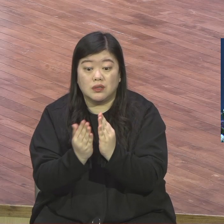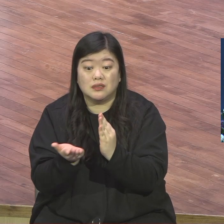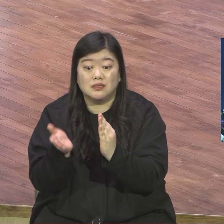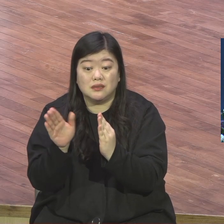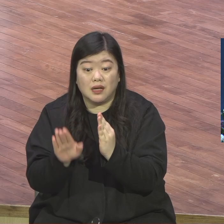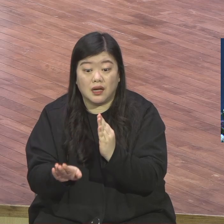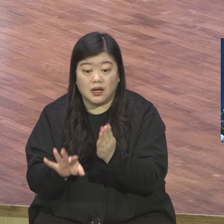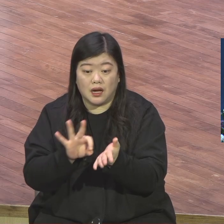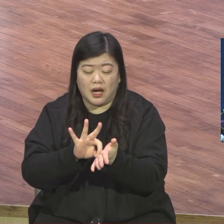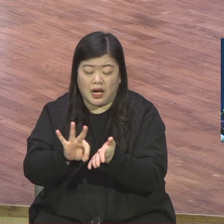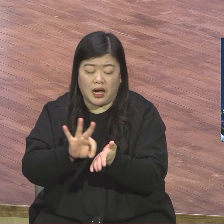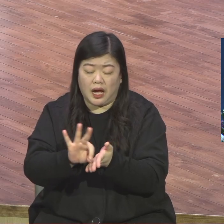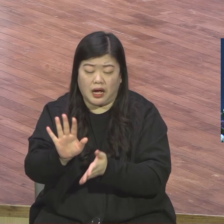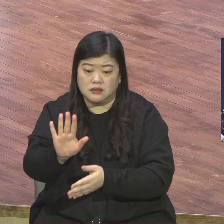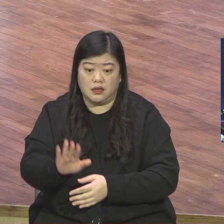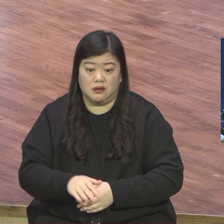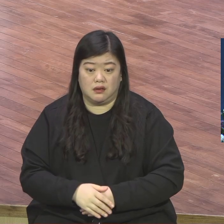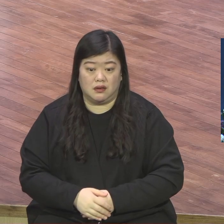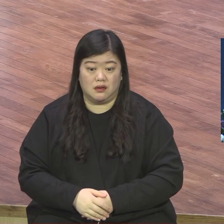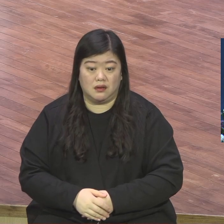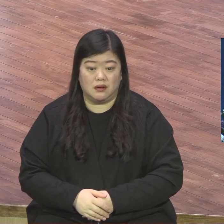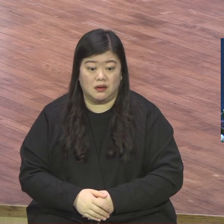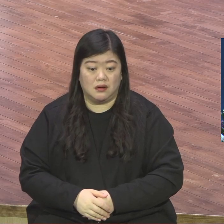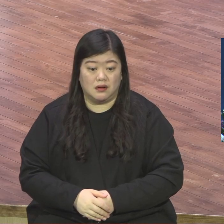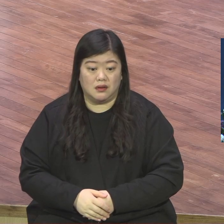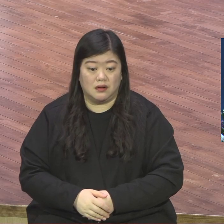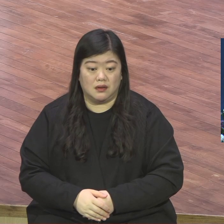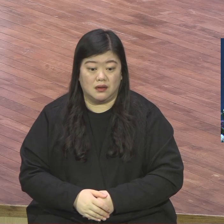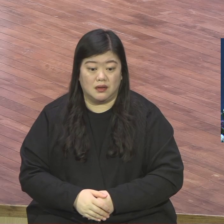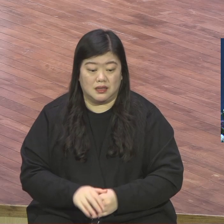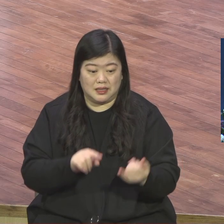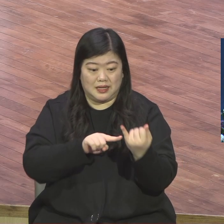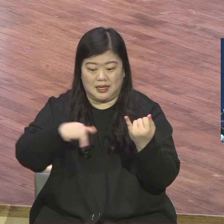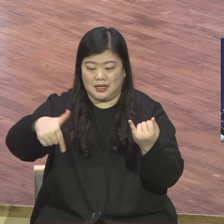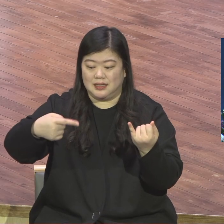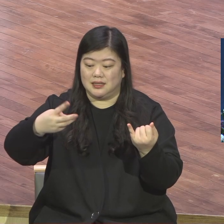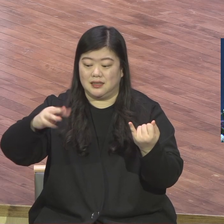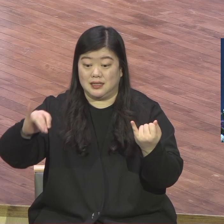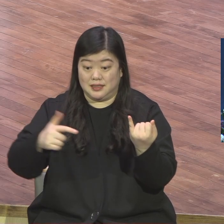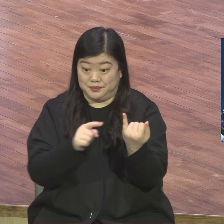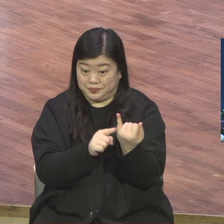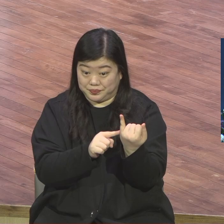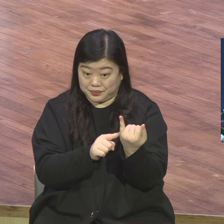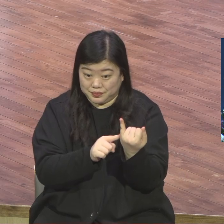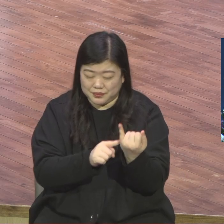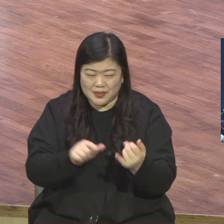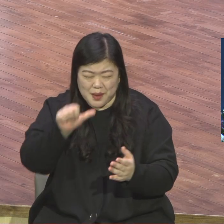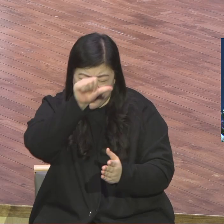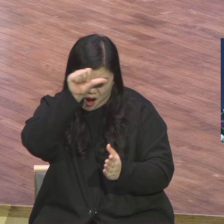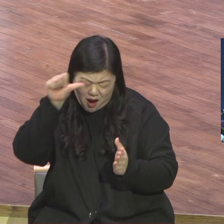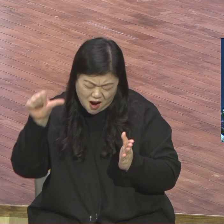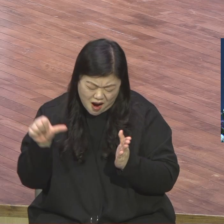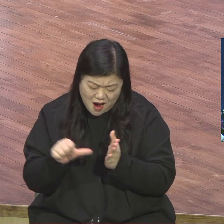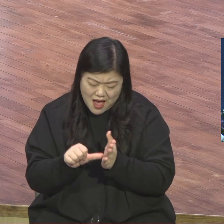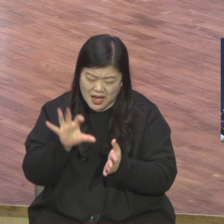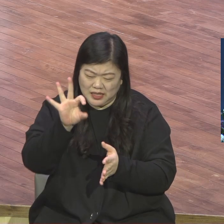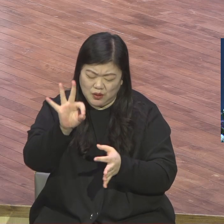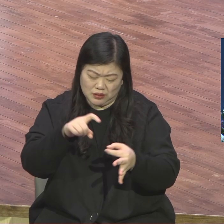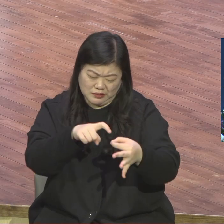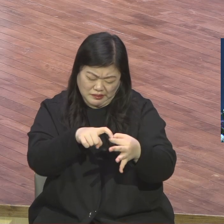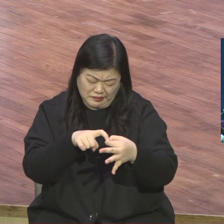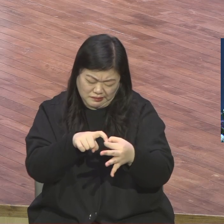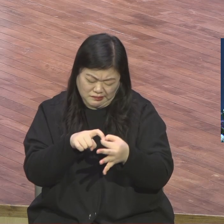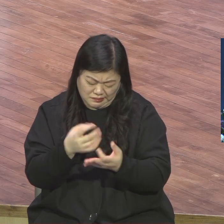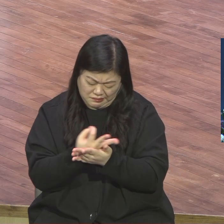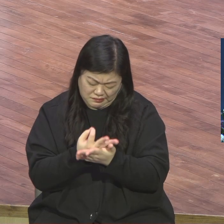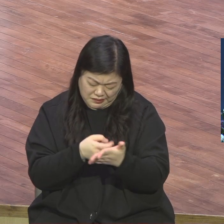있습니다. 그런데 이 해티 그린이 평생 돈을 모은 20조 누가 썼습니까?